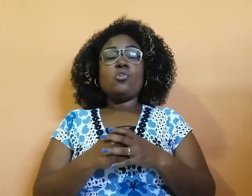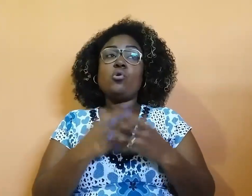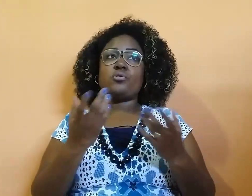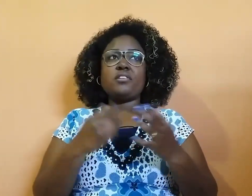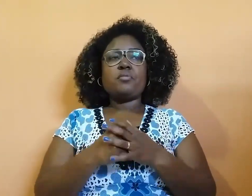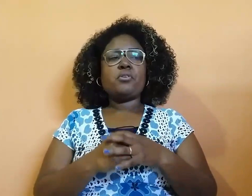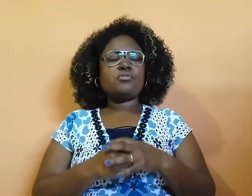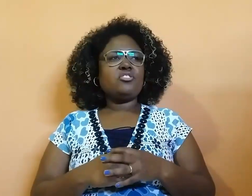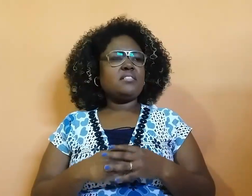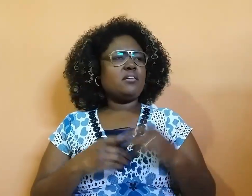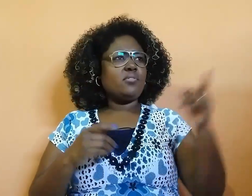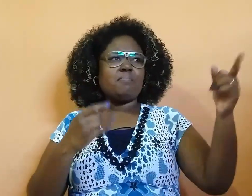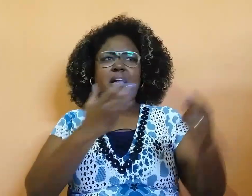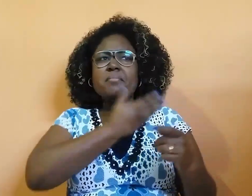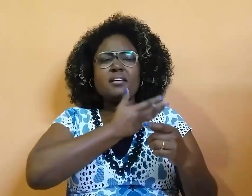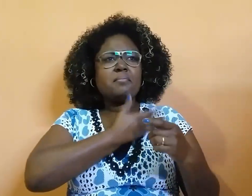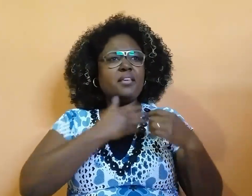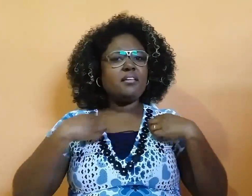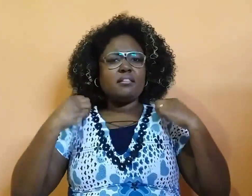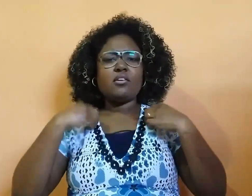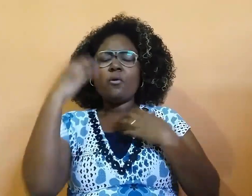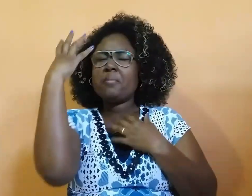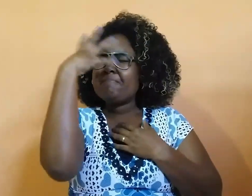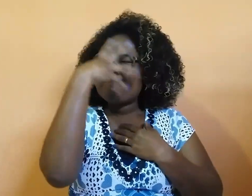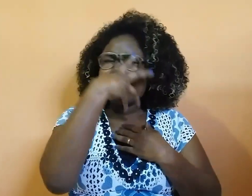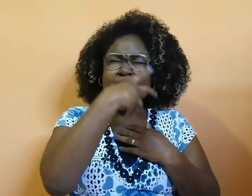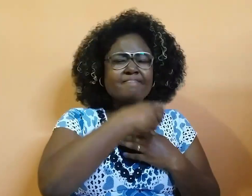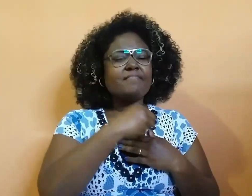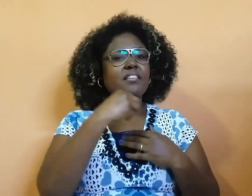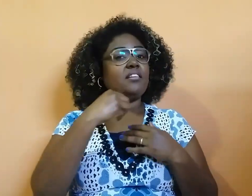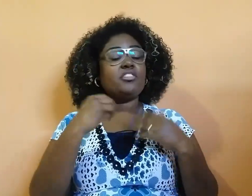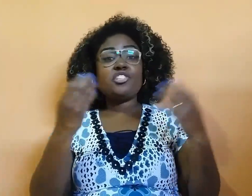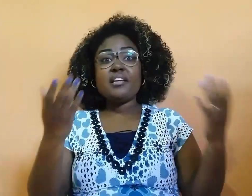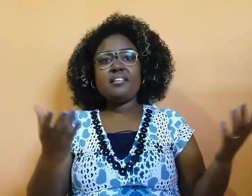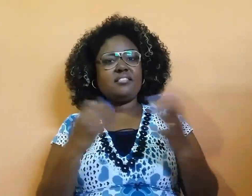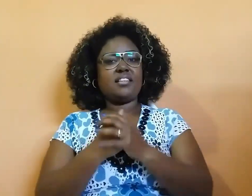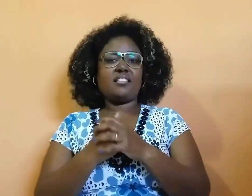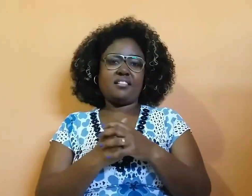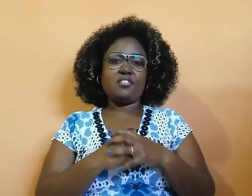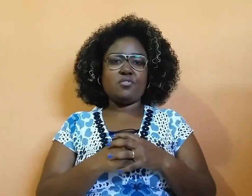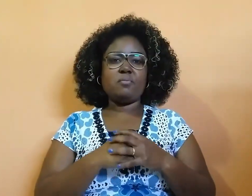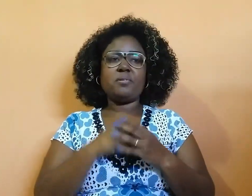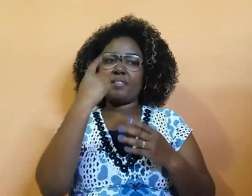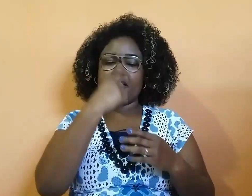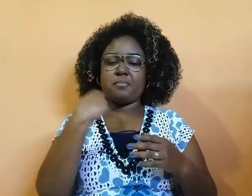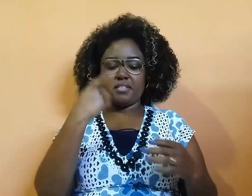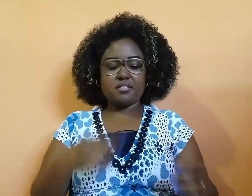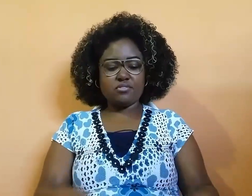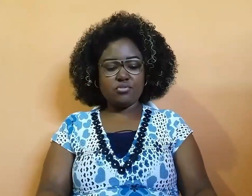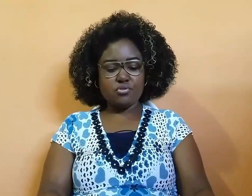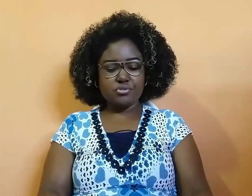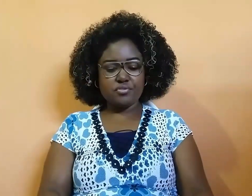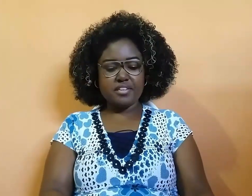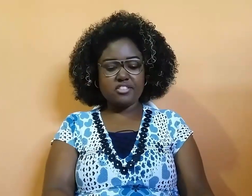ou senão eu posso dizer a minha amiga roupa eu achei linda aquela volta a expressão do rosto vai